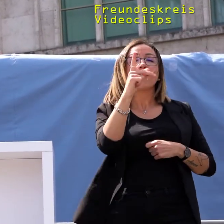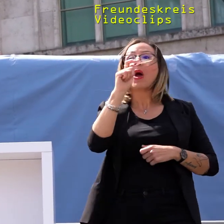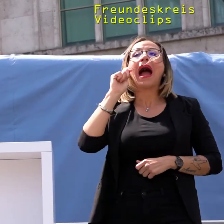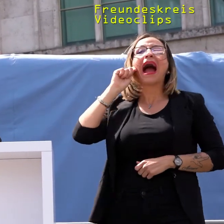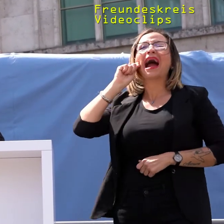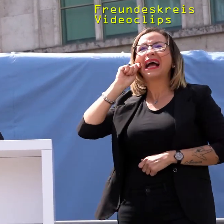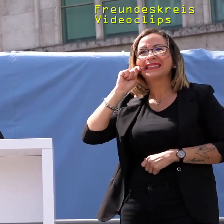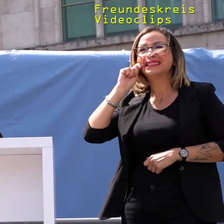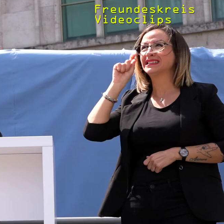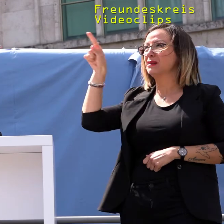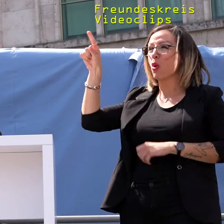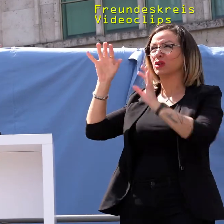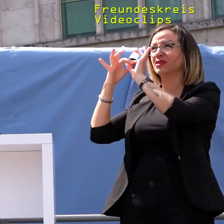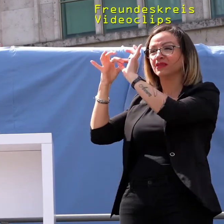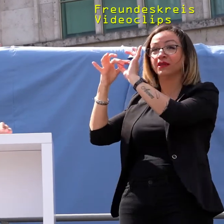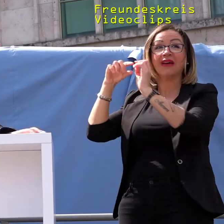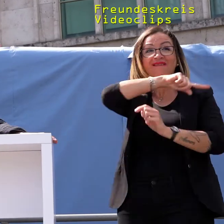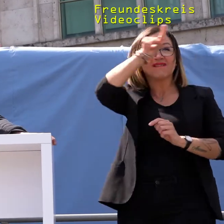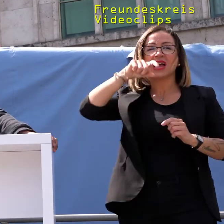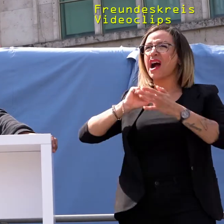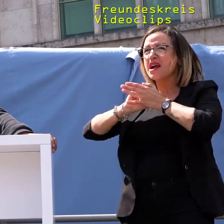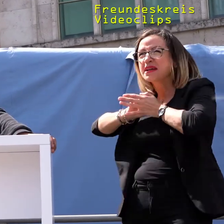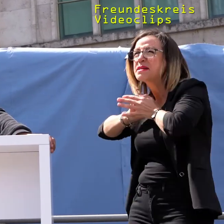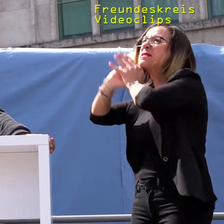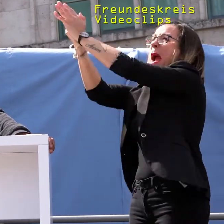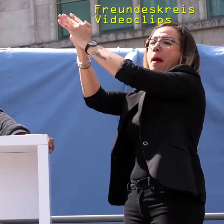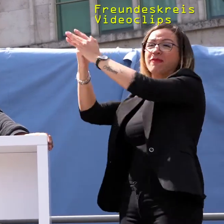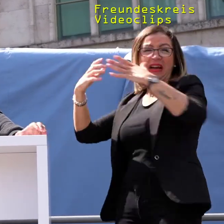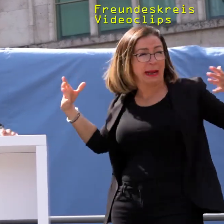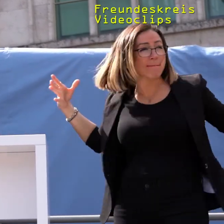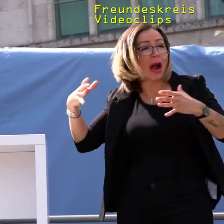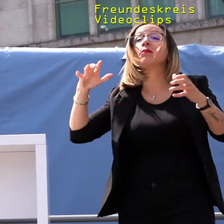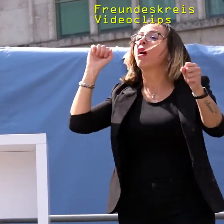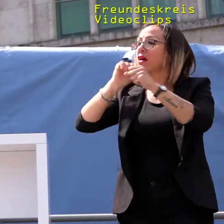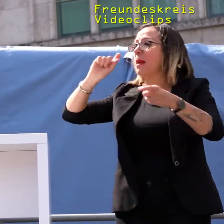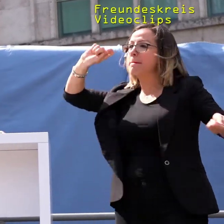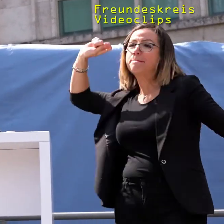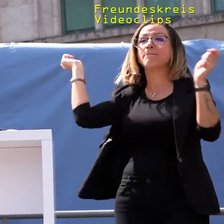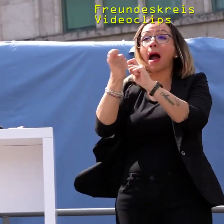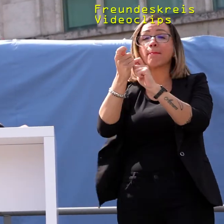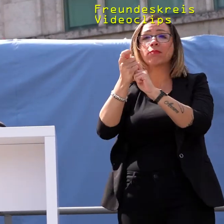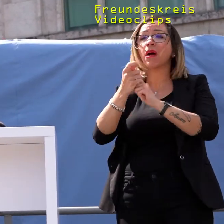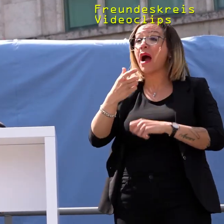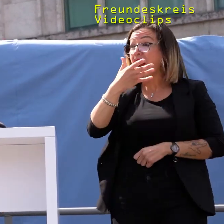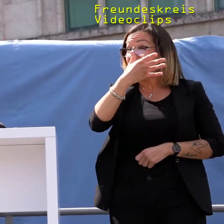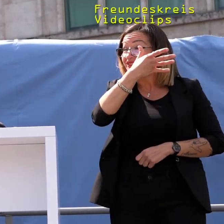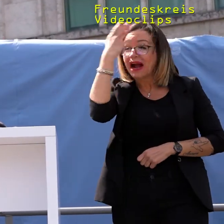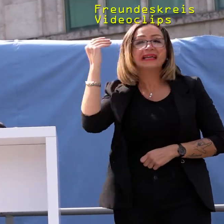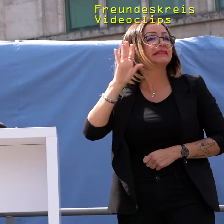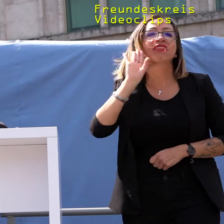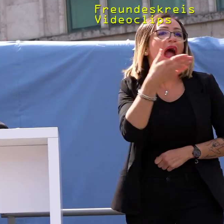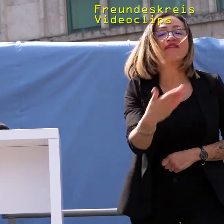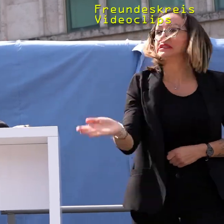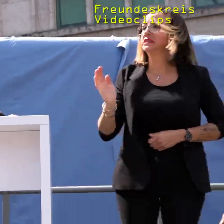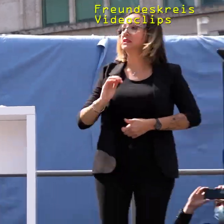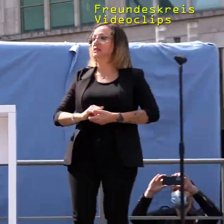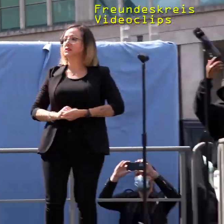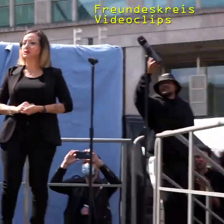mit Beständigkeit und Durchhaltevermögen angehen, können wir eine Veränderung schaffen. Vergessen ist keine Option.